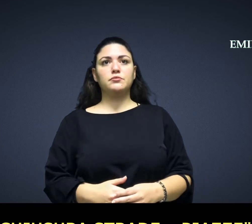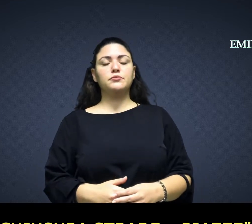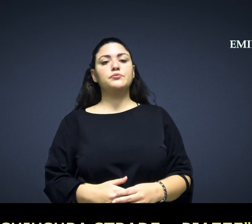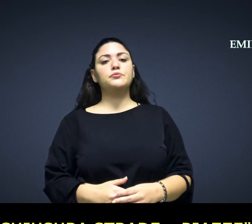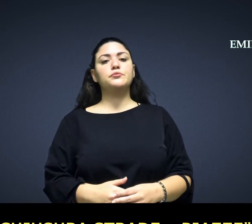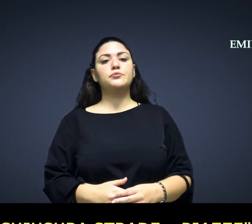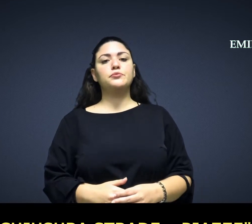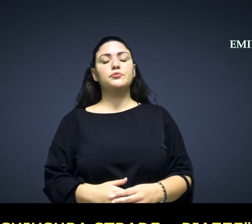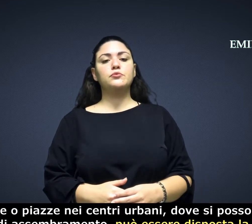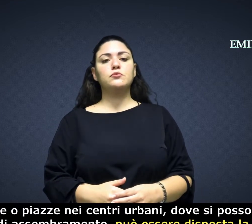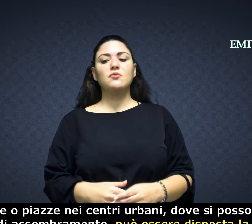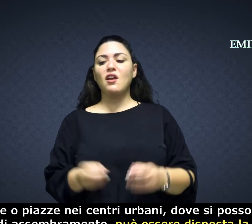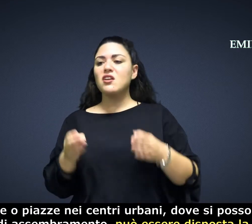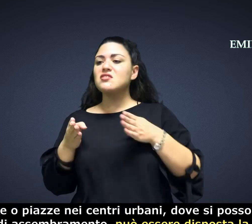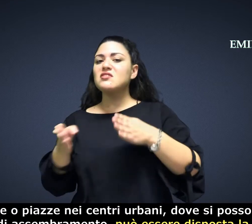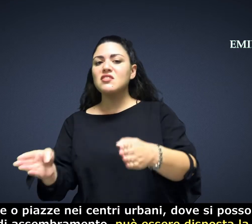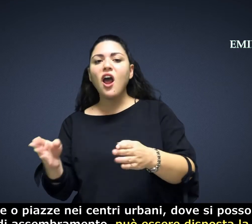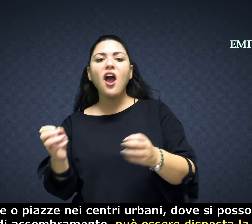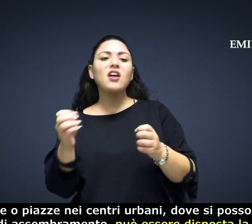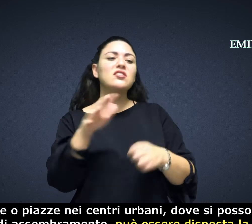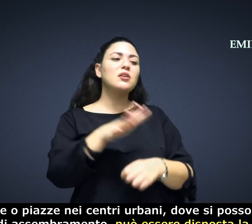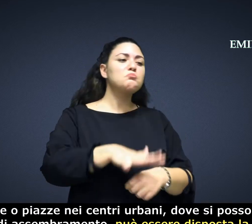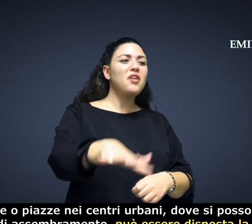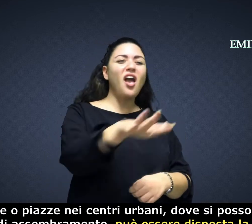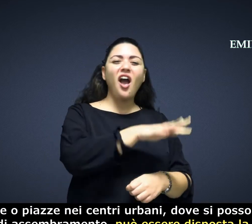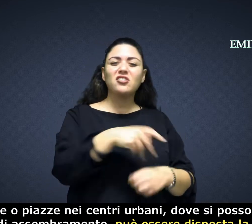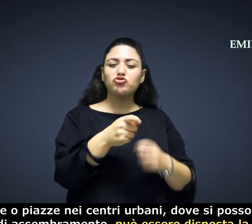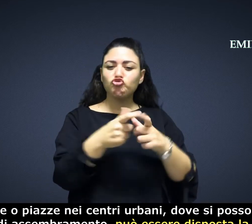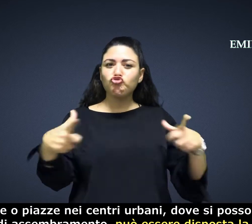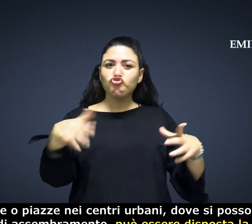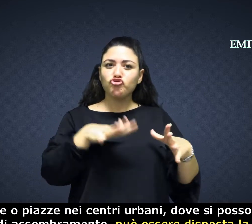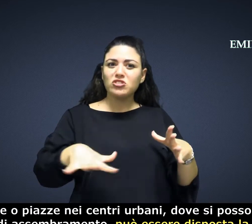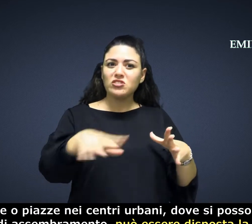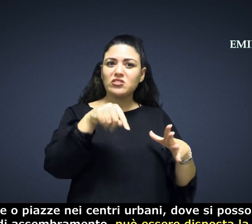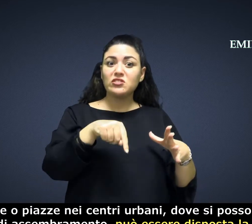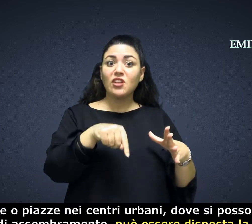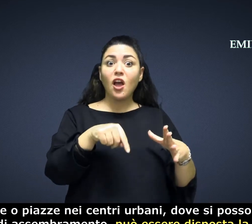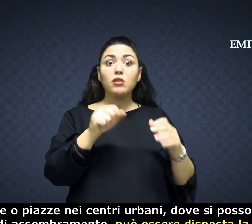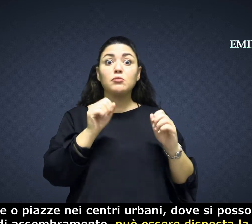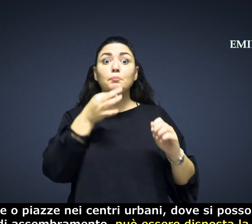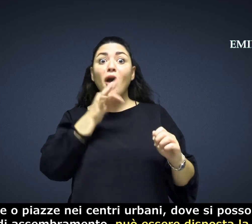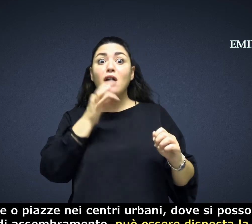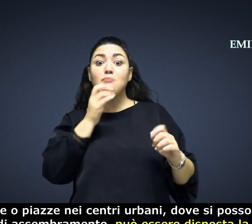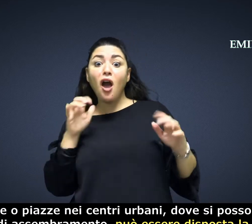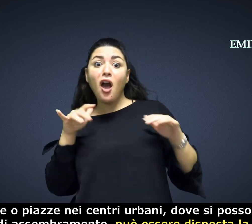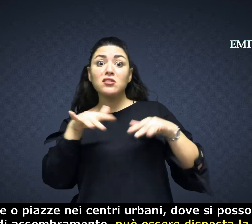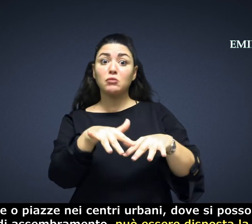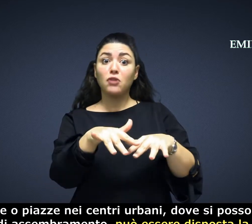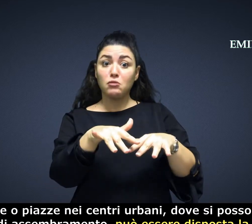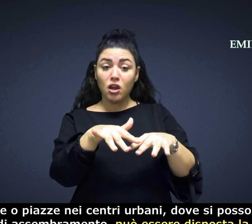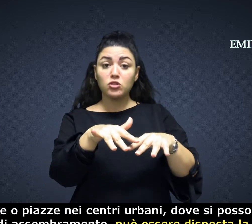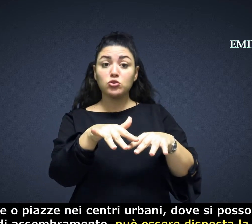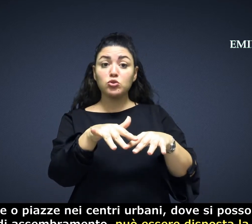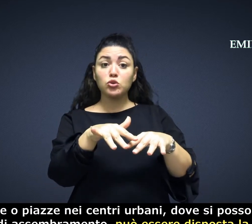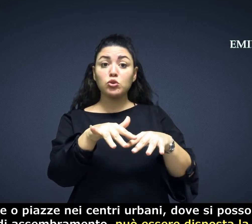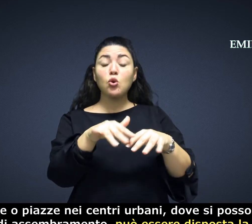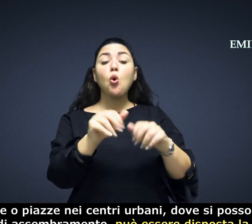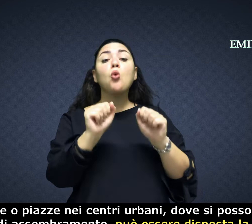Chiusura di strade e piazze. Dalle strade o piazze nei centri urbani, dove si possono creare situazioni di assembramento,